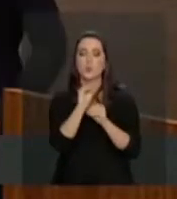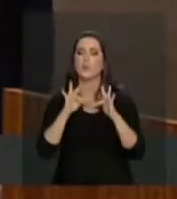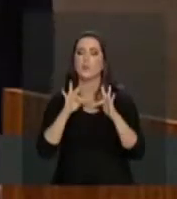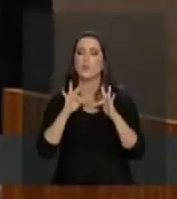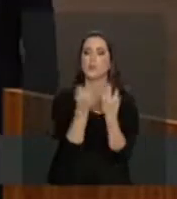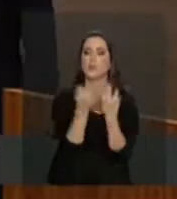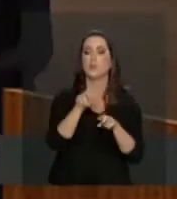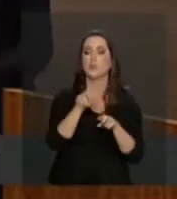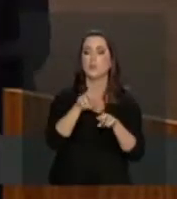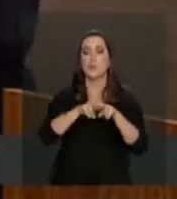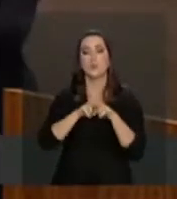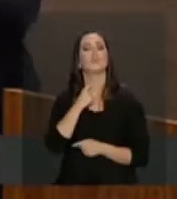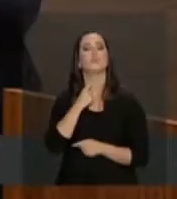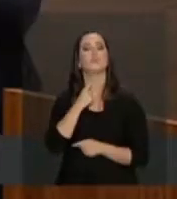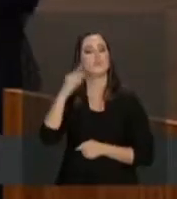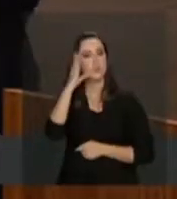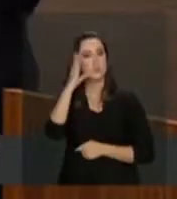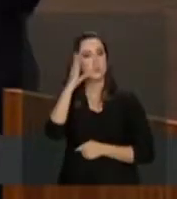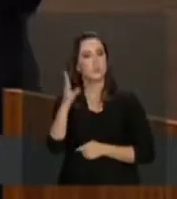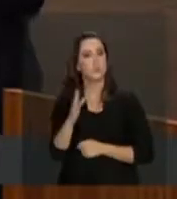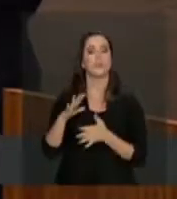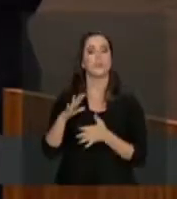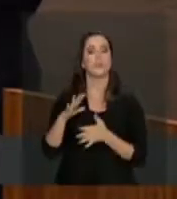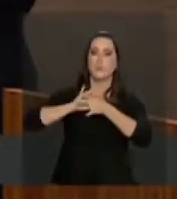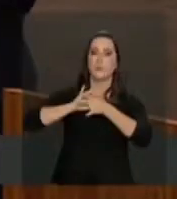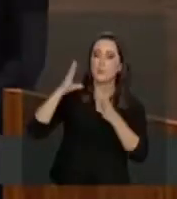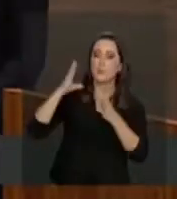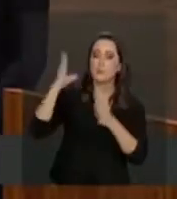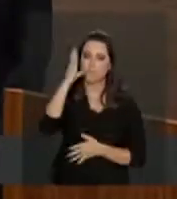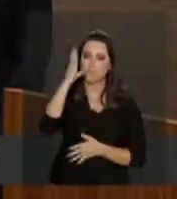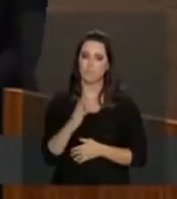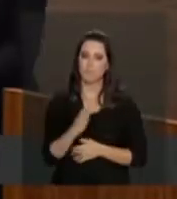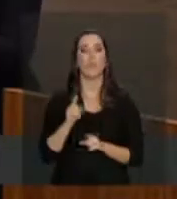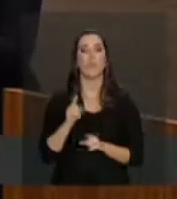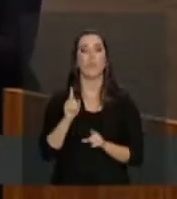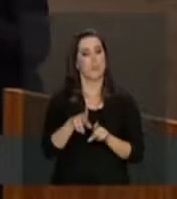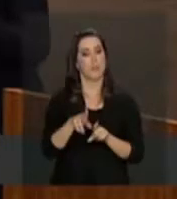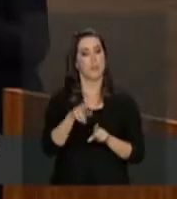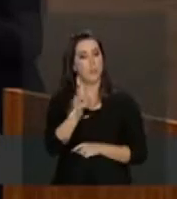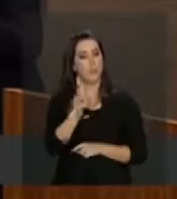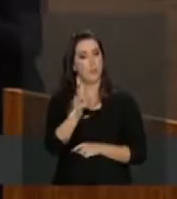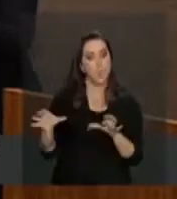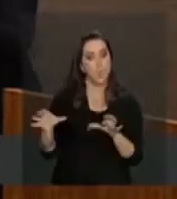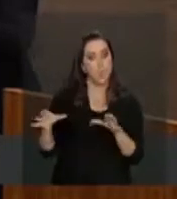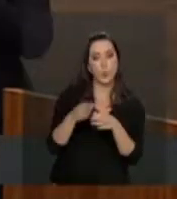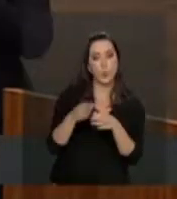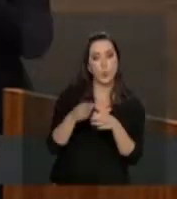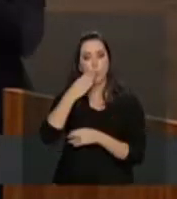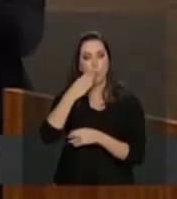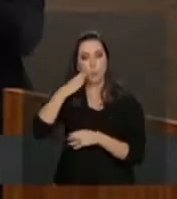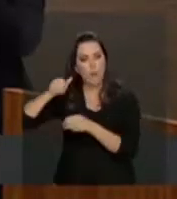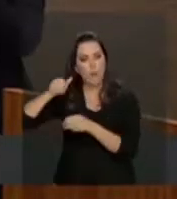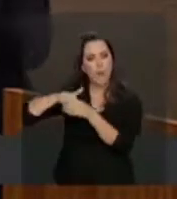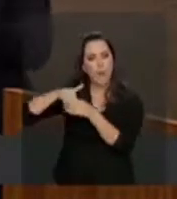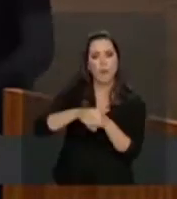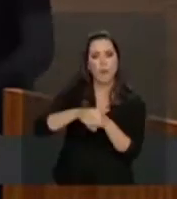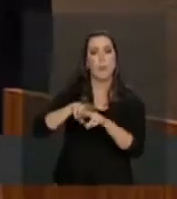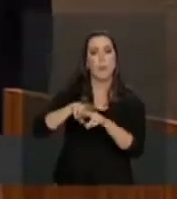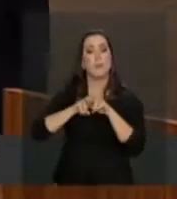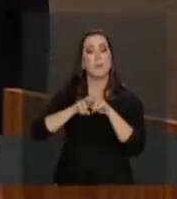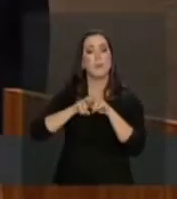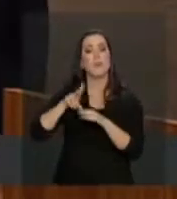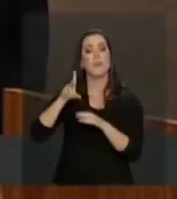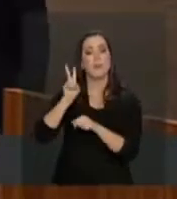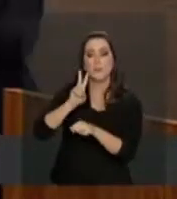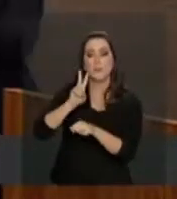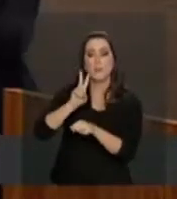do Brasil e pela soberania nacional. Orientei a plataforma da minha campanha à Presidente da República pela